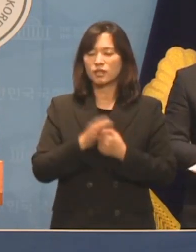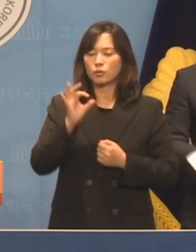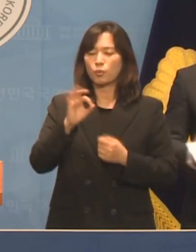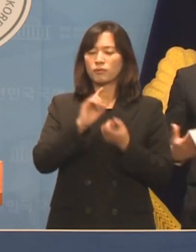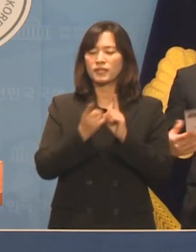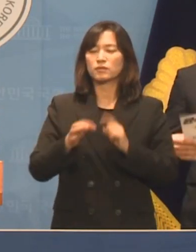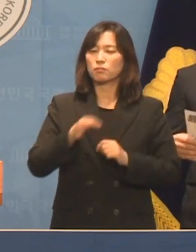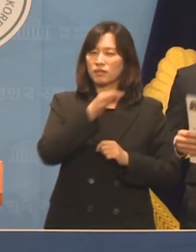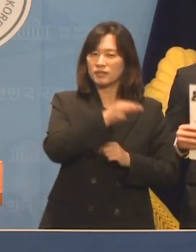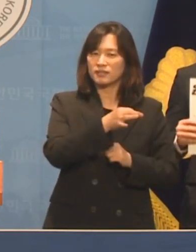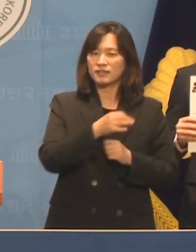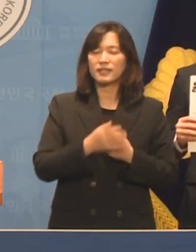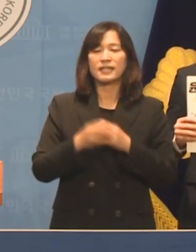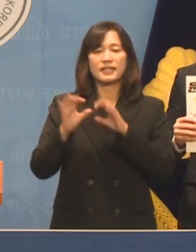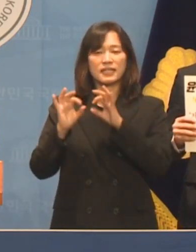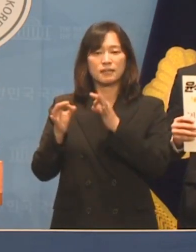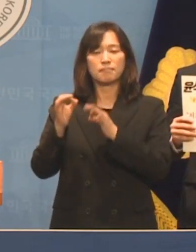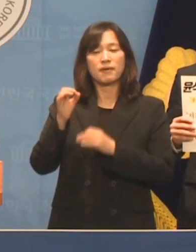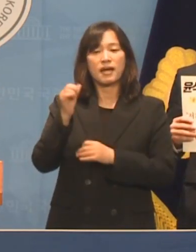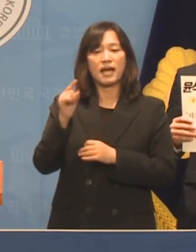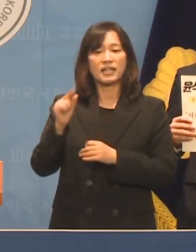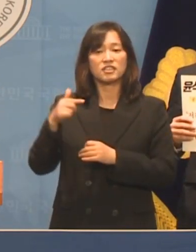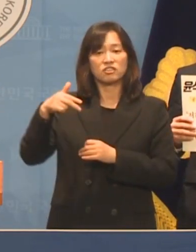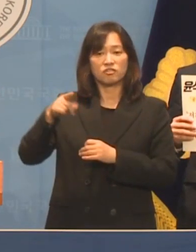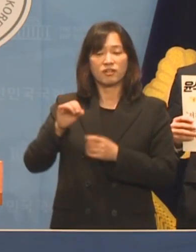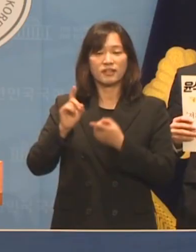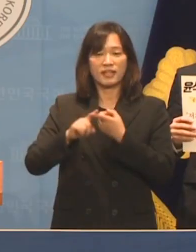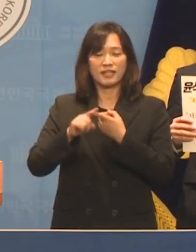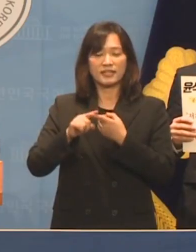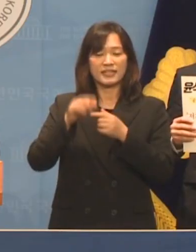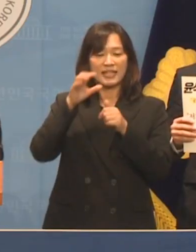있는 김한정 회장에 대한 압수수색이